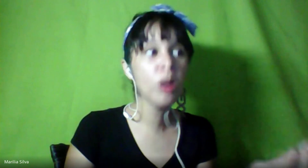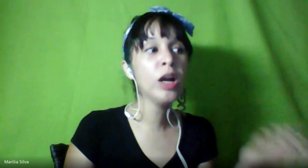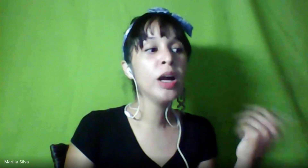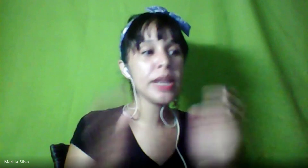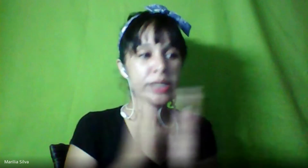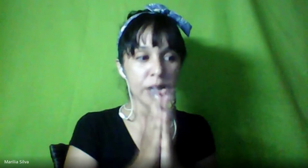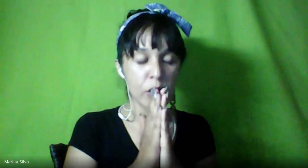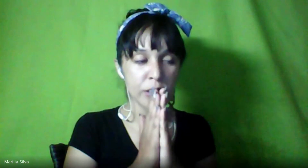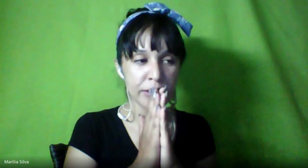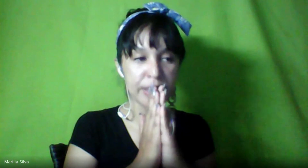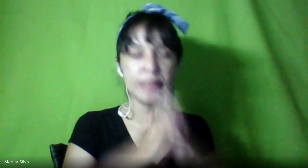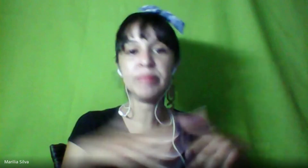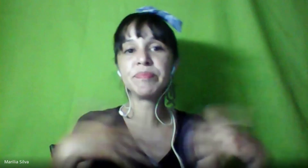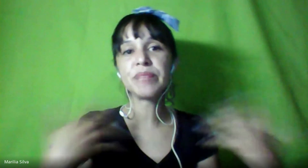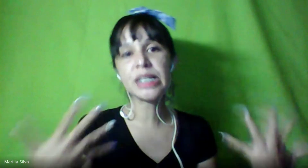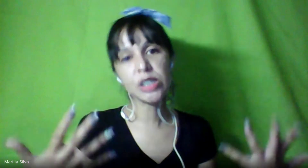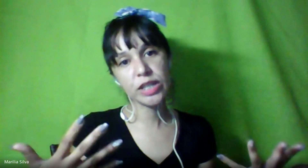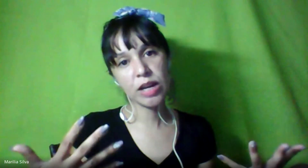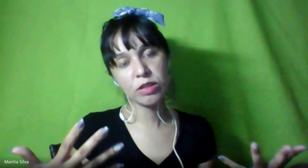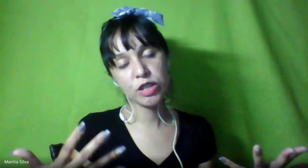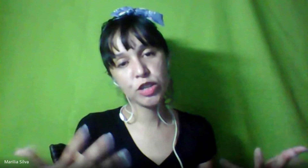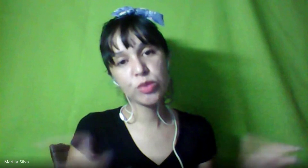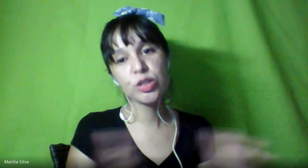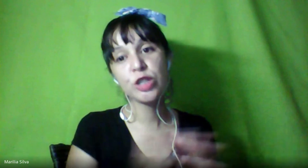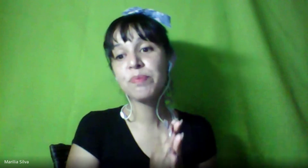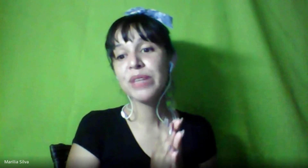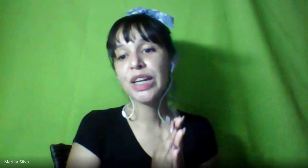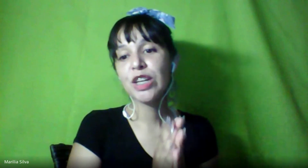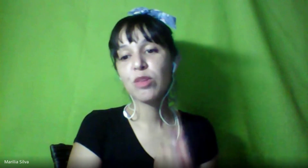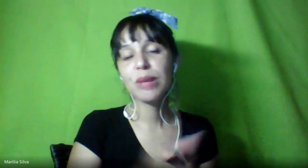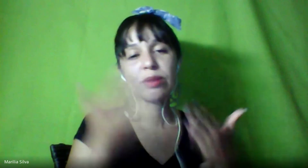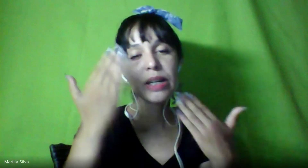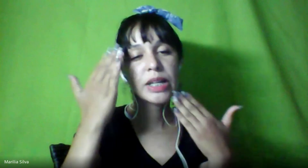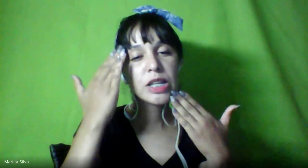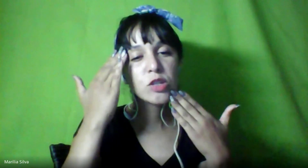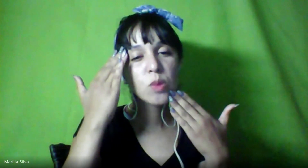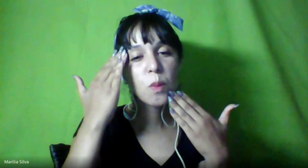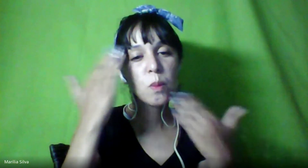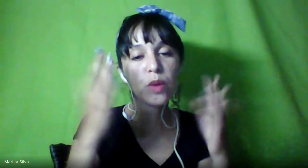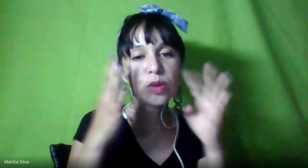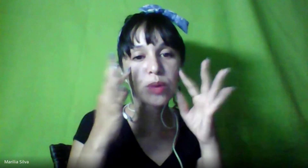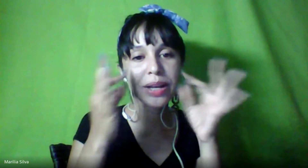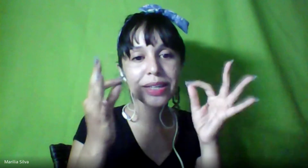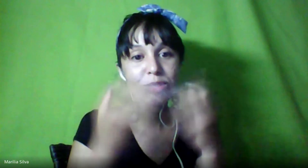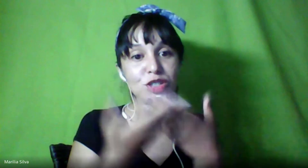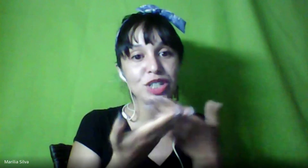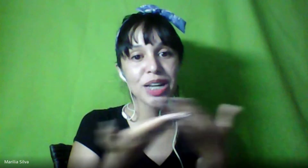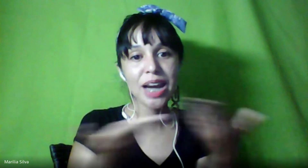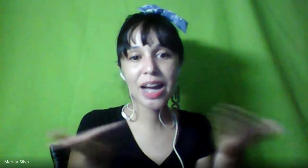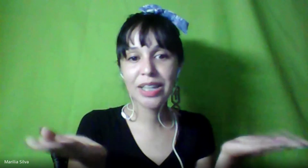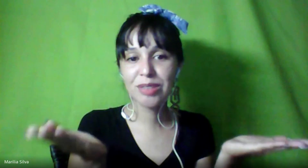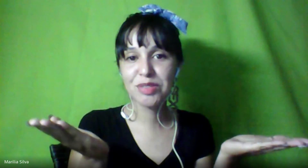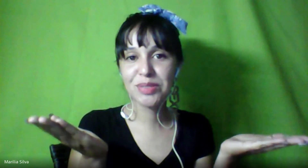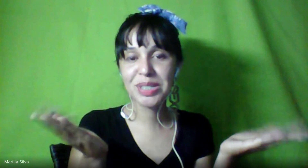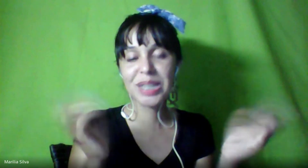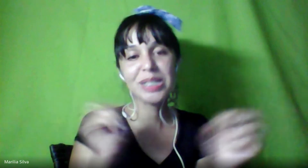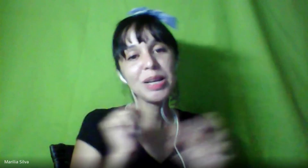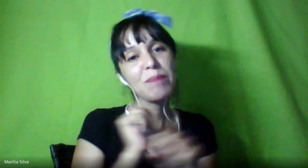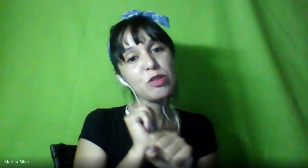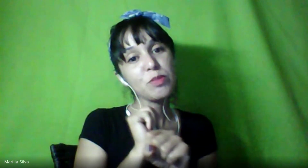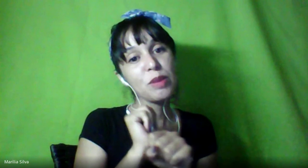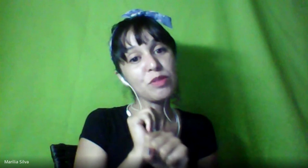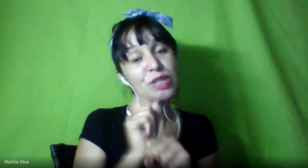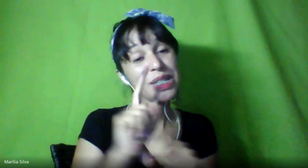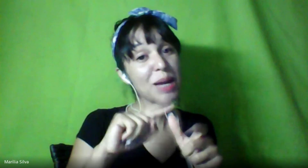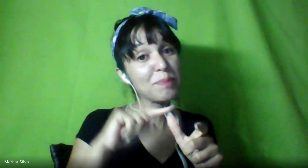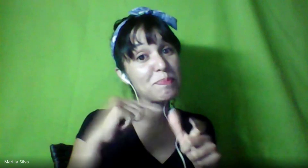material dessa nossa aula de hoje. E no mais, eu agradeço muito a atenção de cada um de vocês e